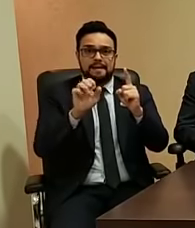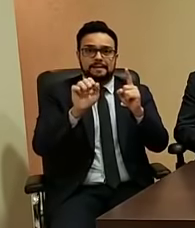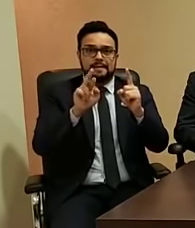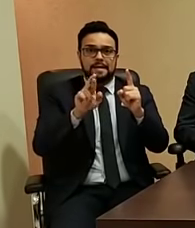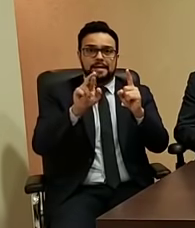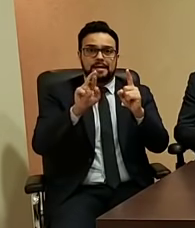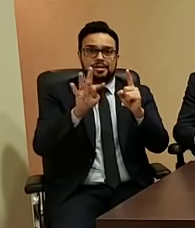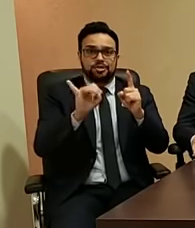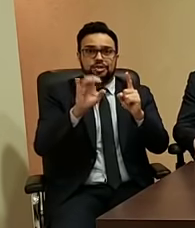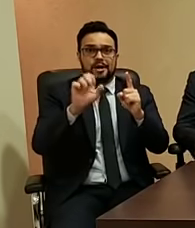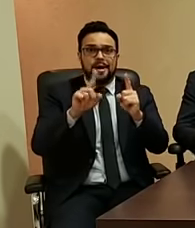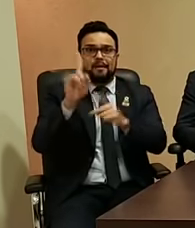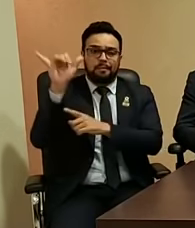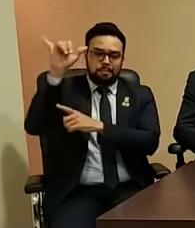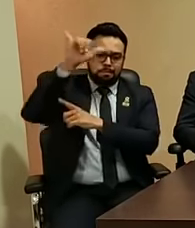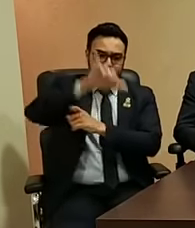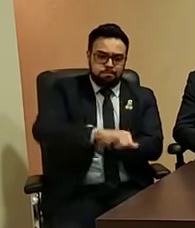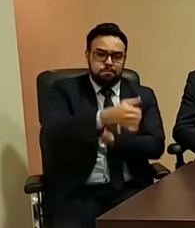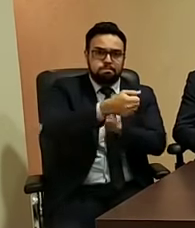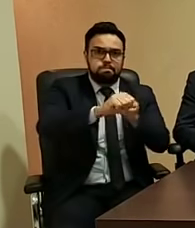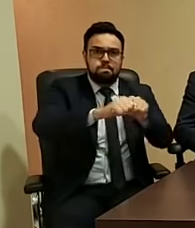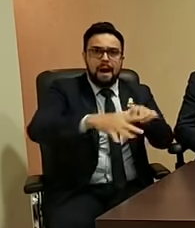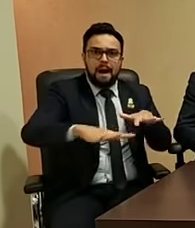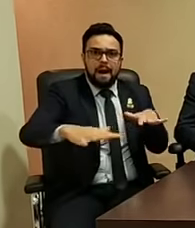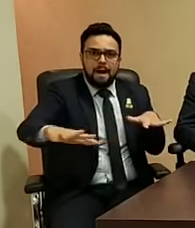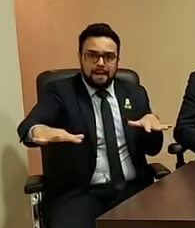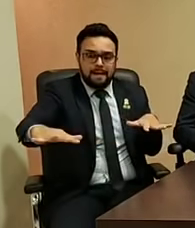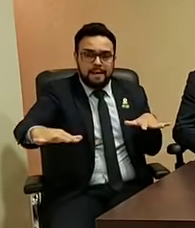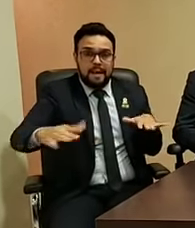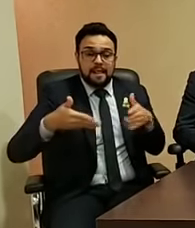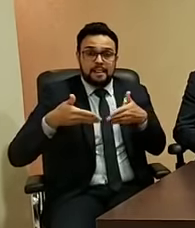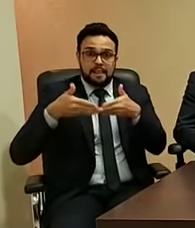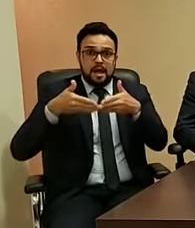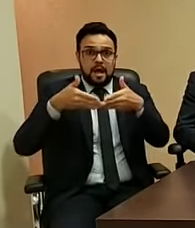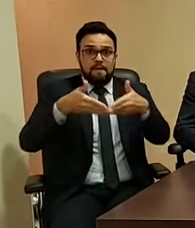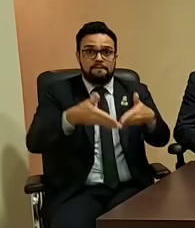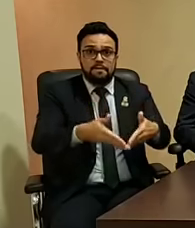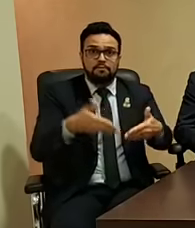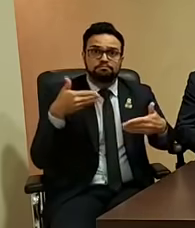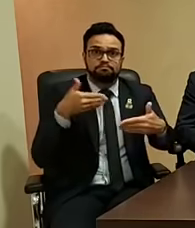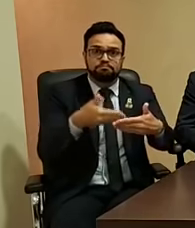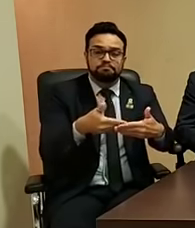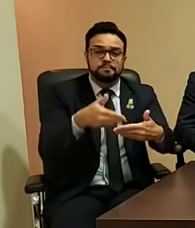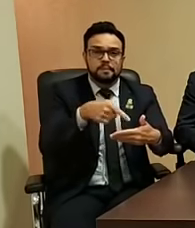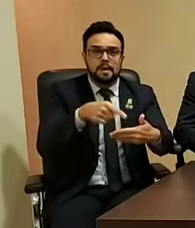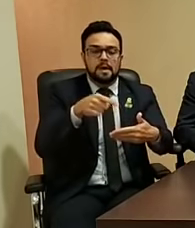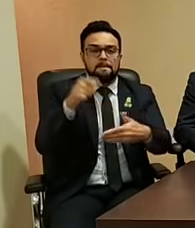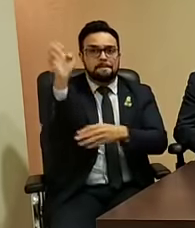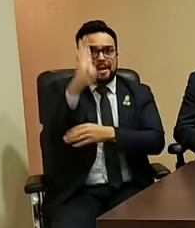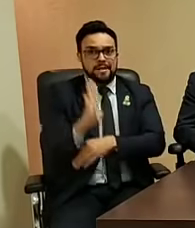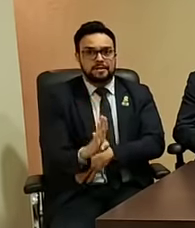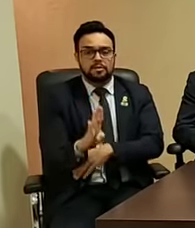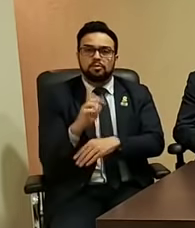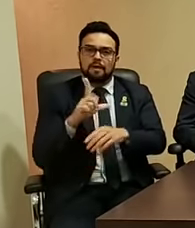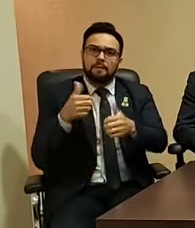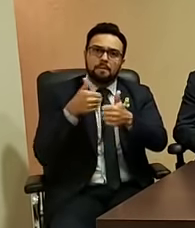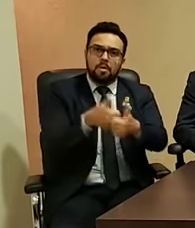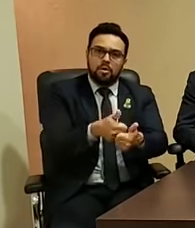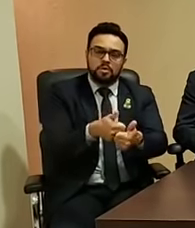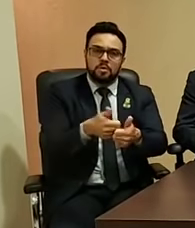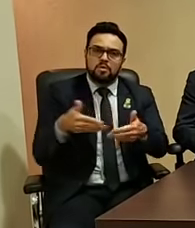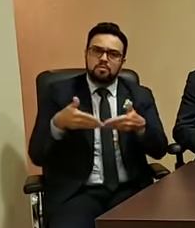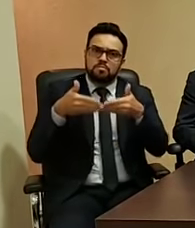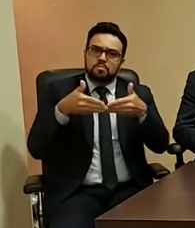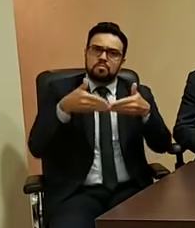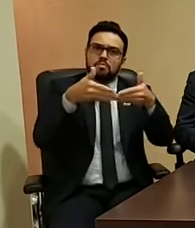mar e o navio brasileiro, que estava na próxima região, né, se